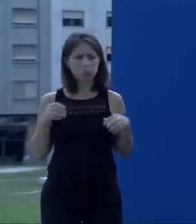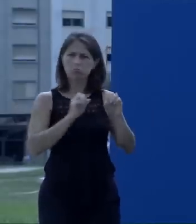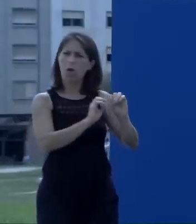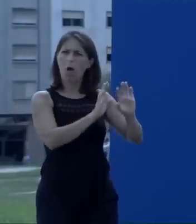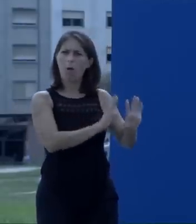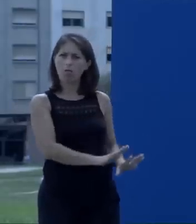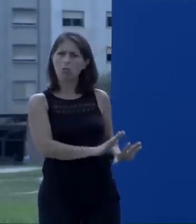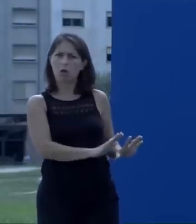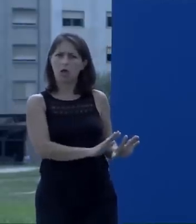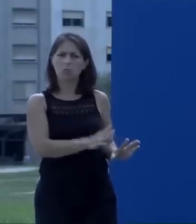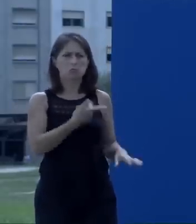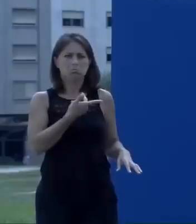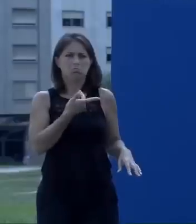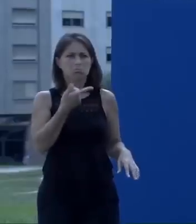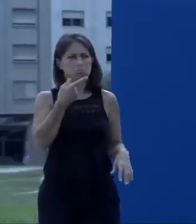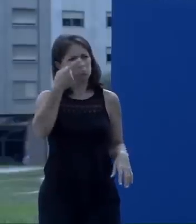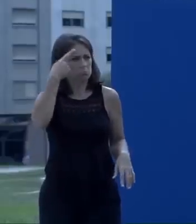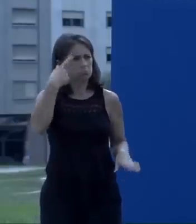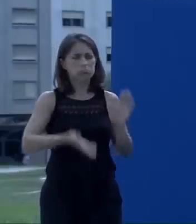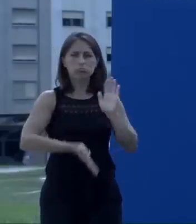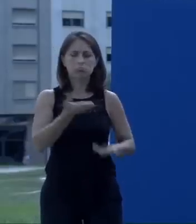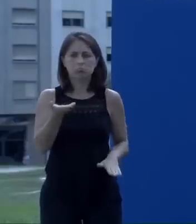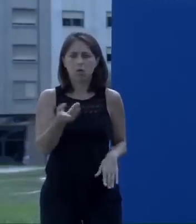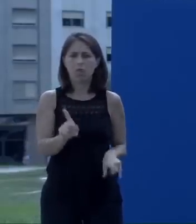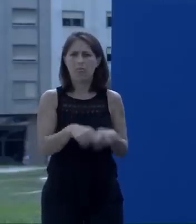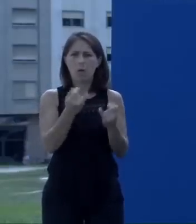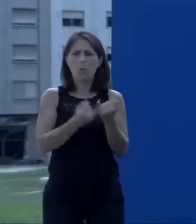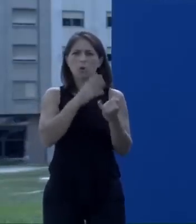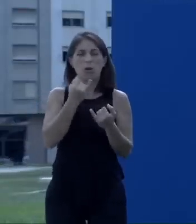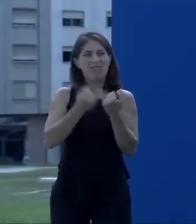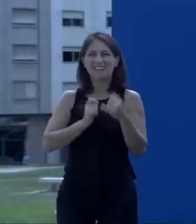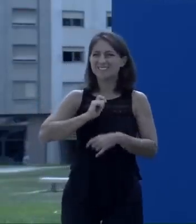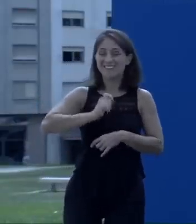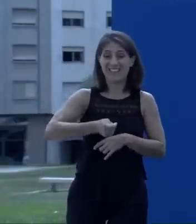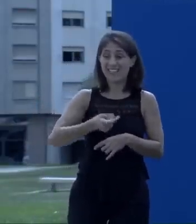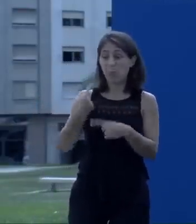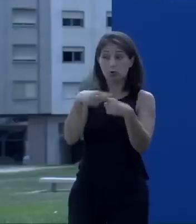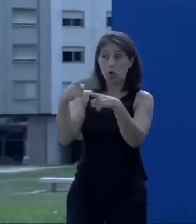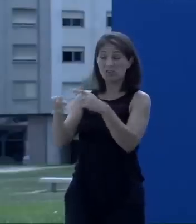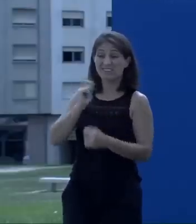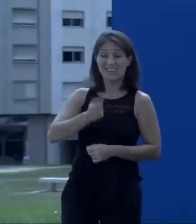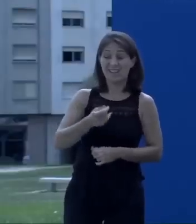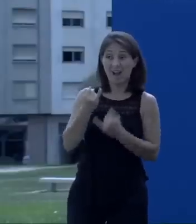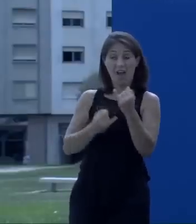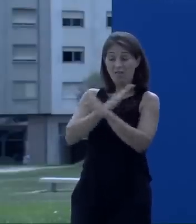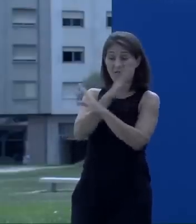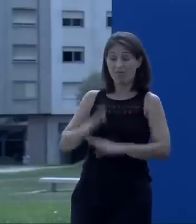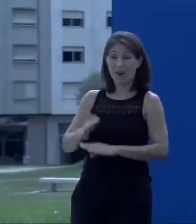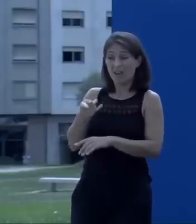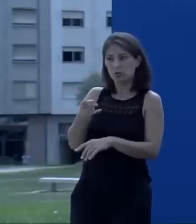constatando que había injustizas que unha sentenza non podía resolver, que unha sentenza non podía amañar, porque había leis